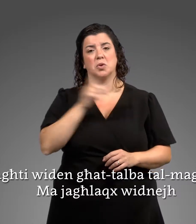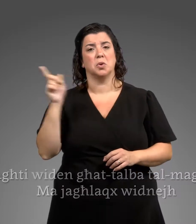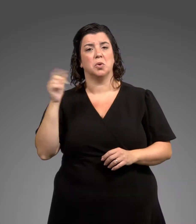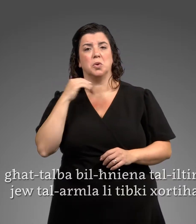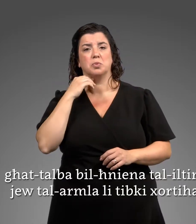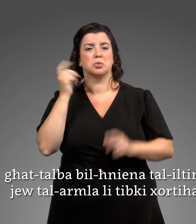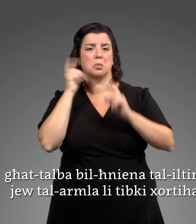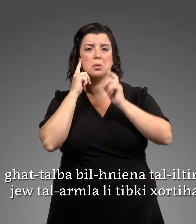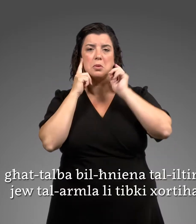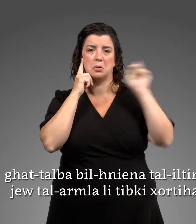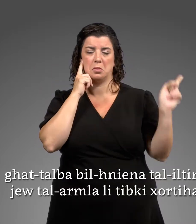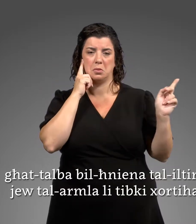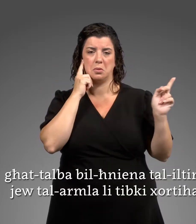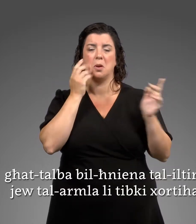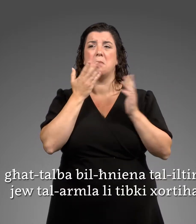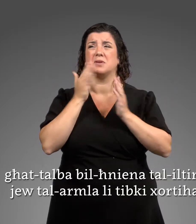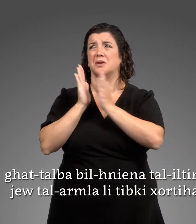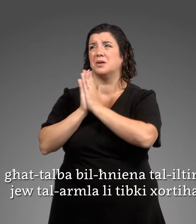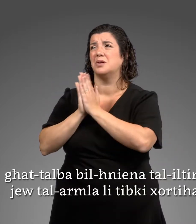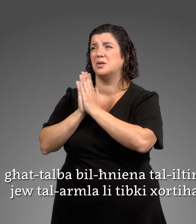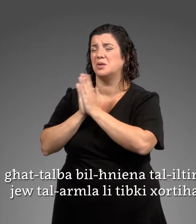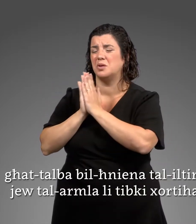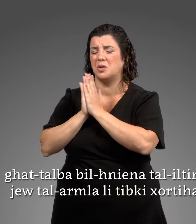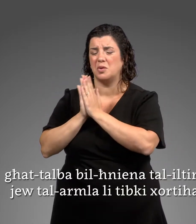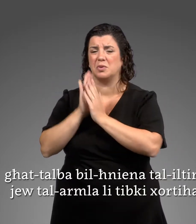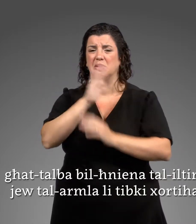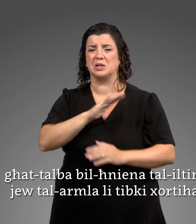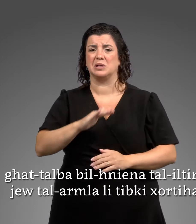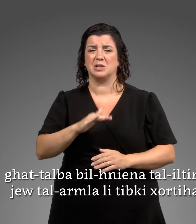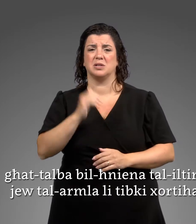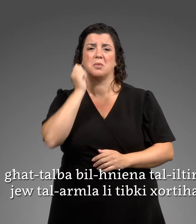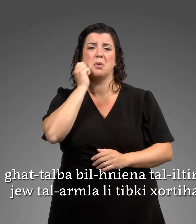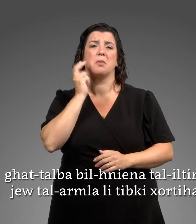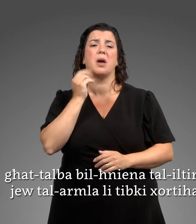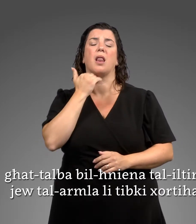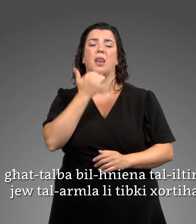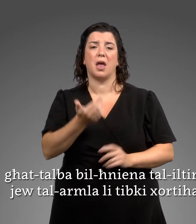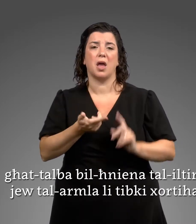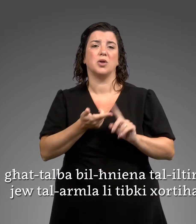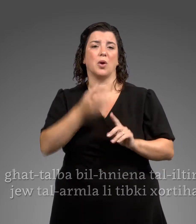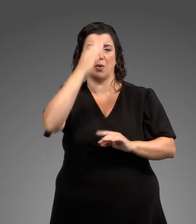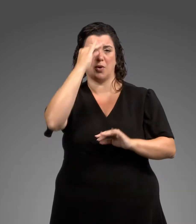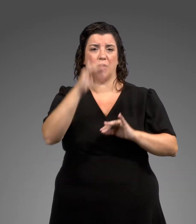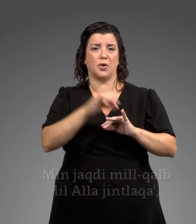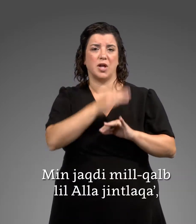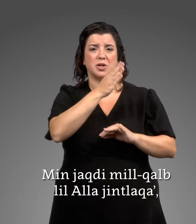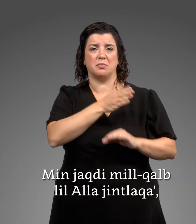widneħ għal-talba bil-ħnina tal-iltim Jew tal-armla li t-tipki xortija